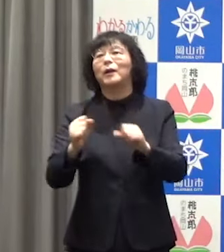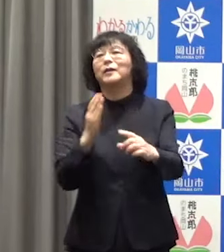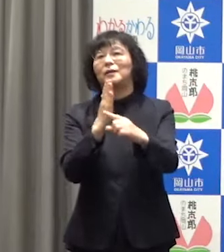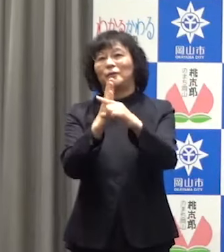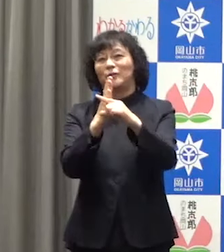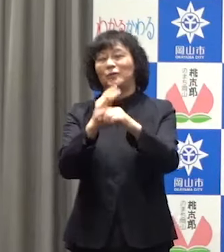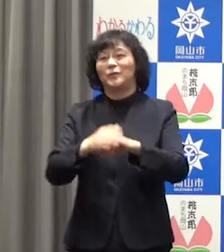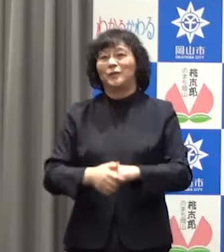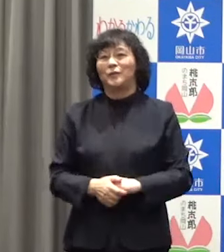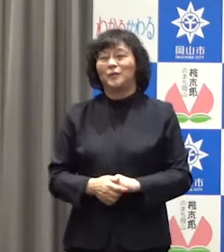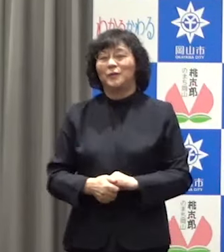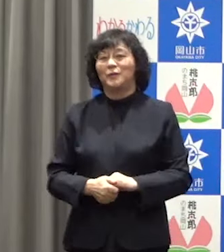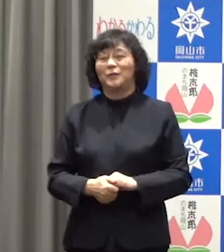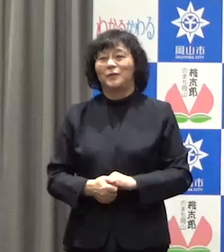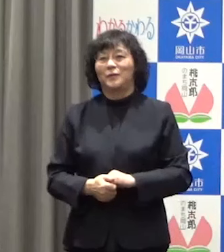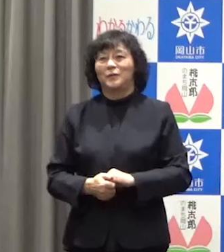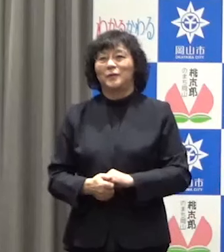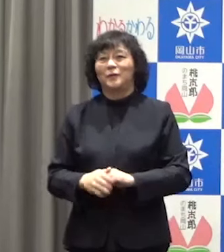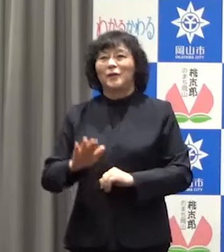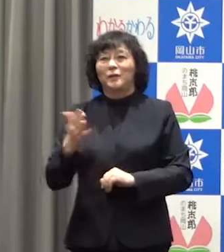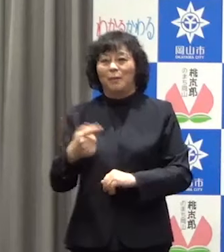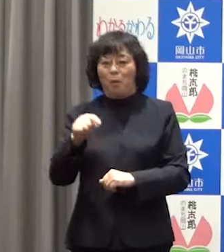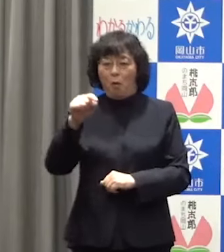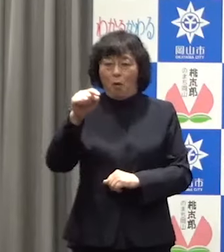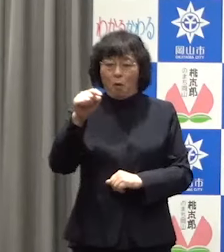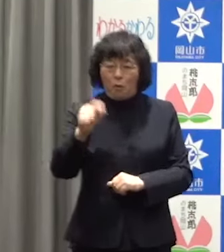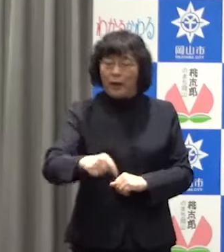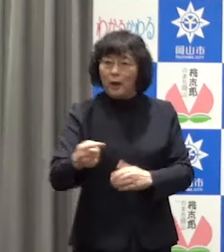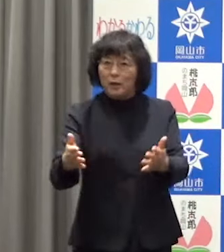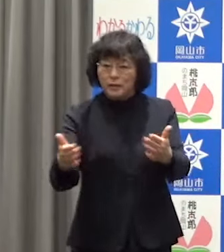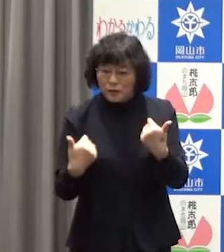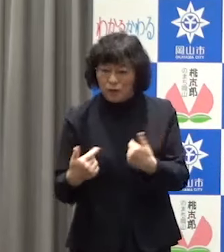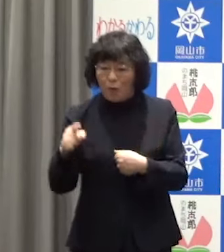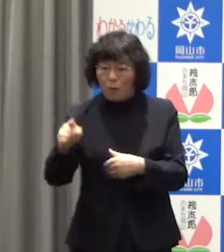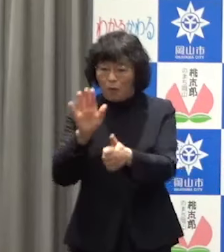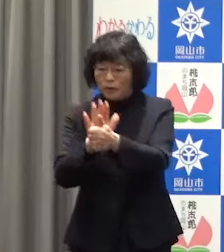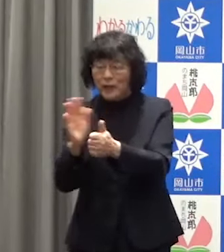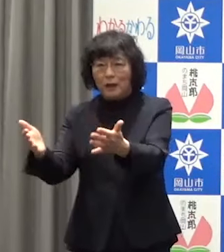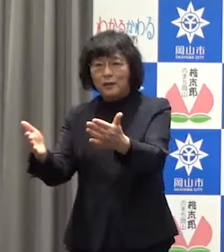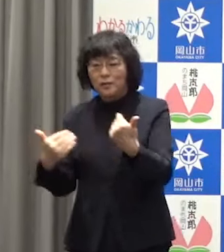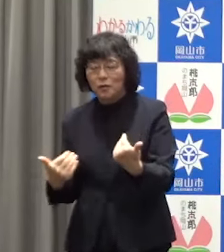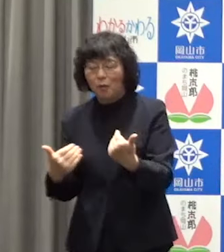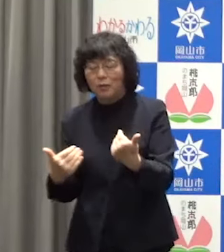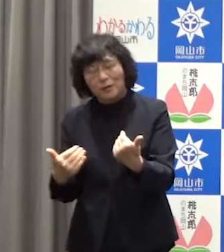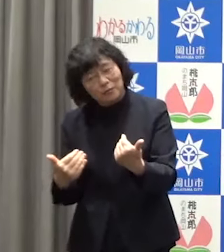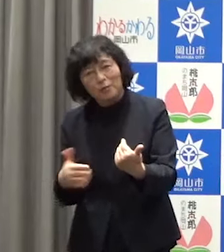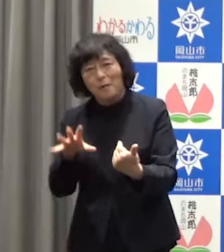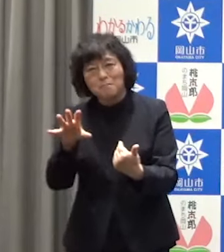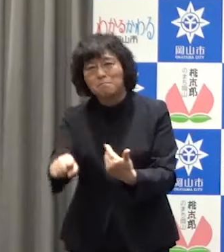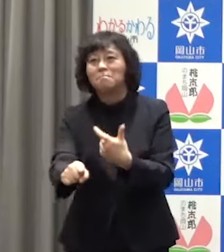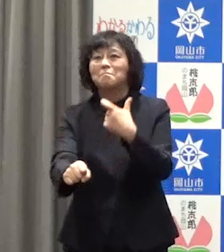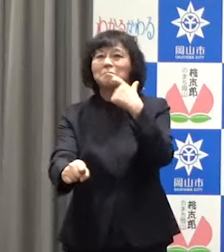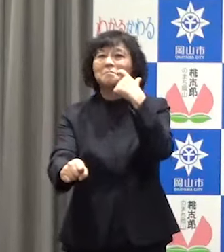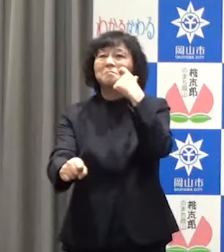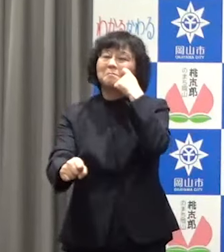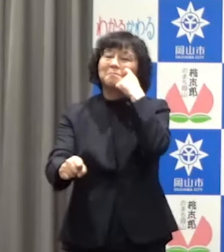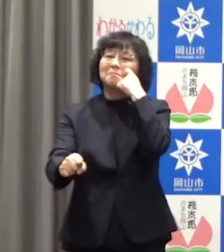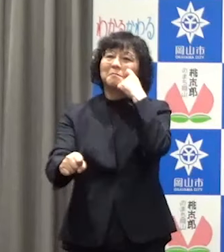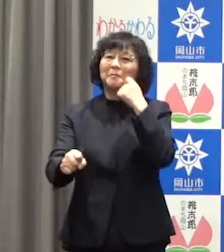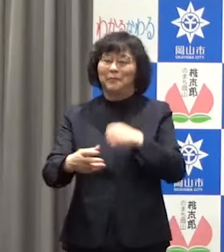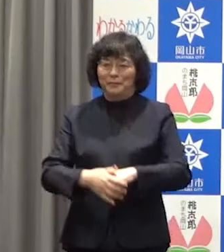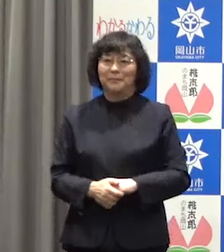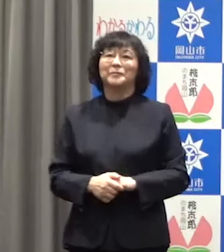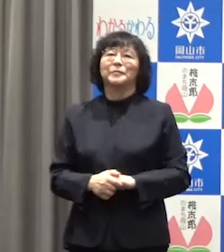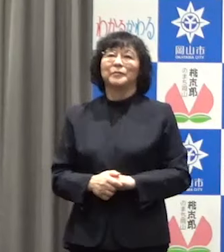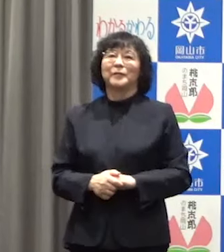まだなんていうか、そんなに特定これがっていう感じではないところありますね。給水とか